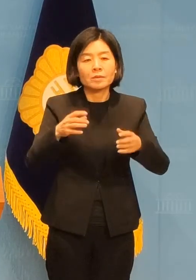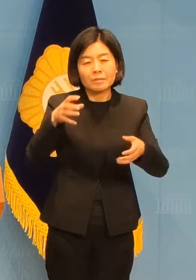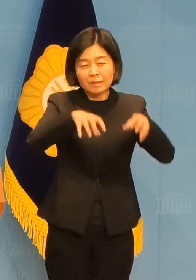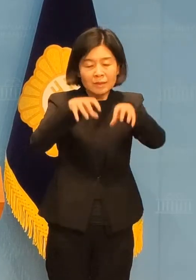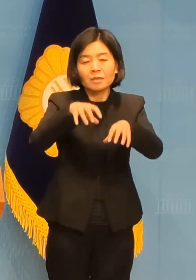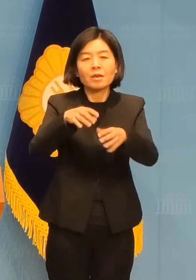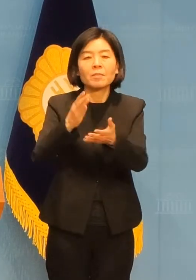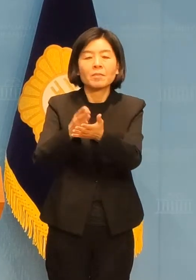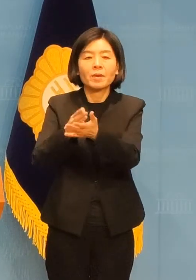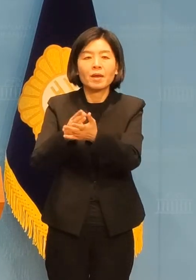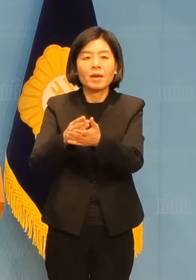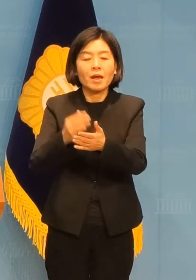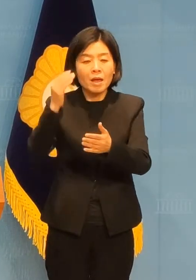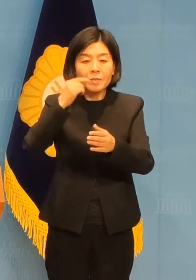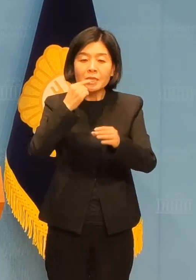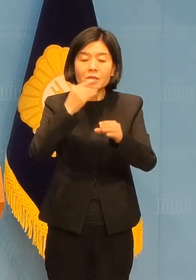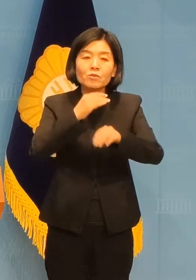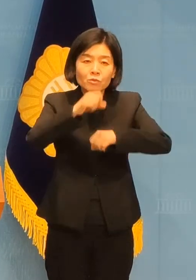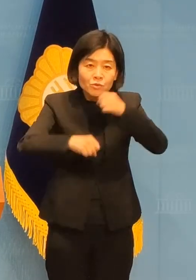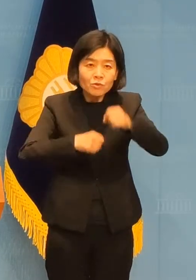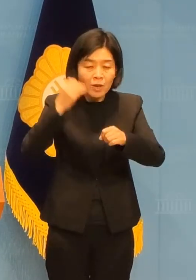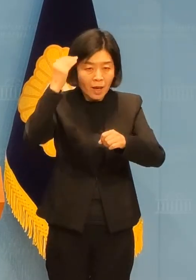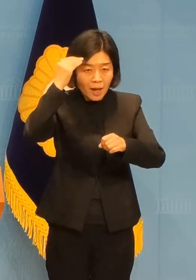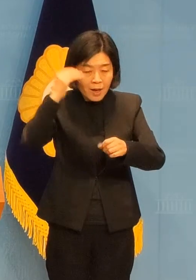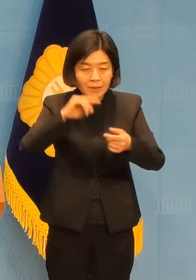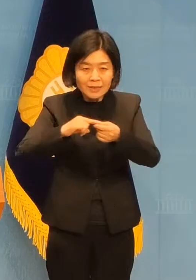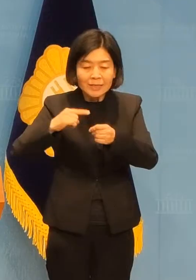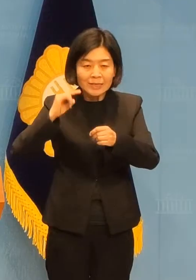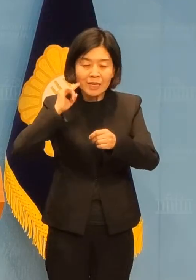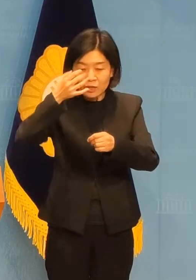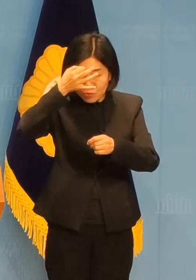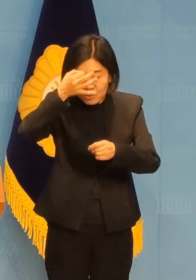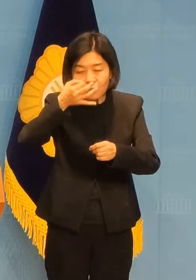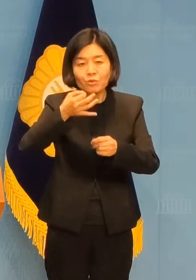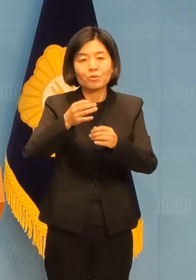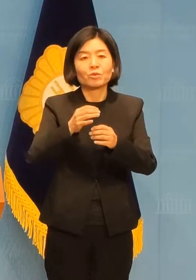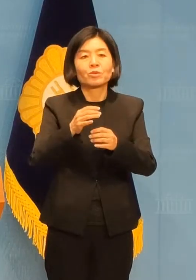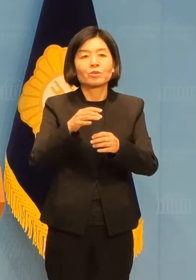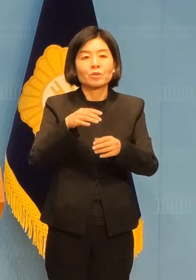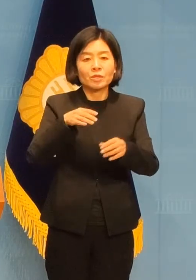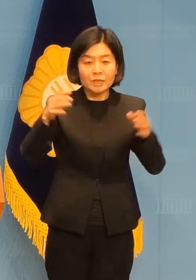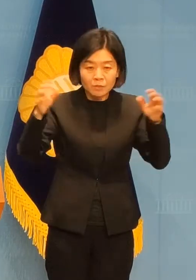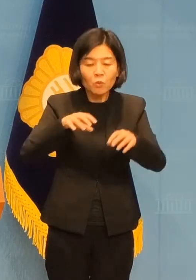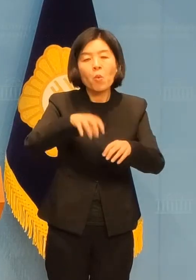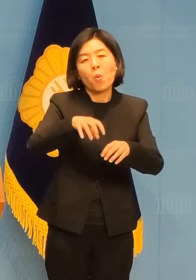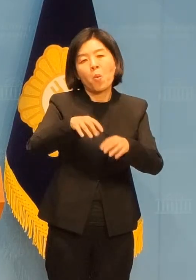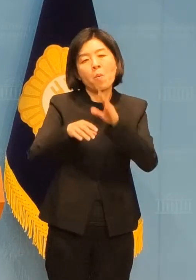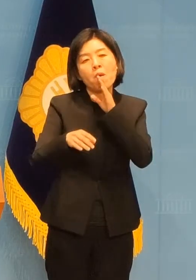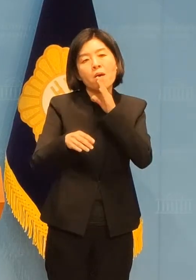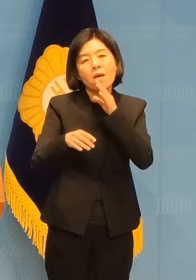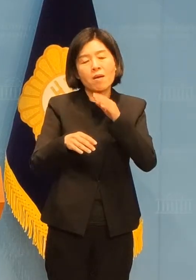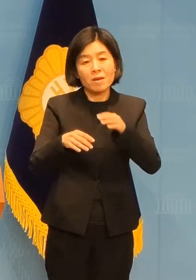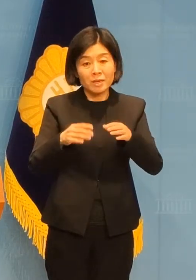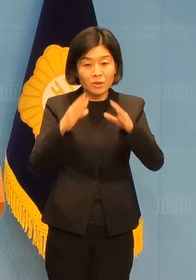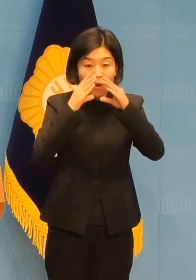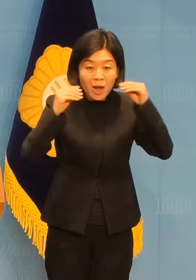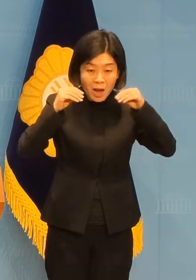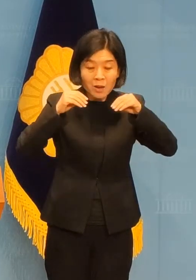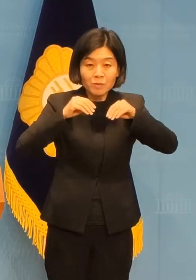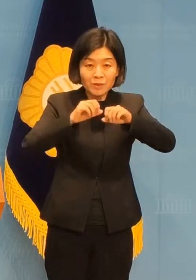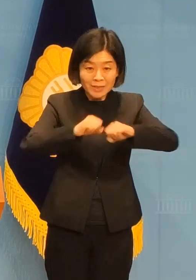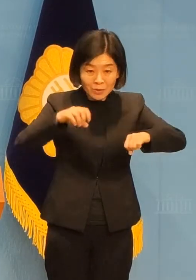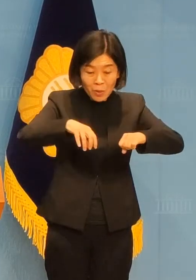예술, 시민문화가 교차하는 시민의 역사 광장으로 남아있어야 한다. 광화문 일대를 파헤치는 건 친일